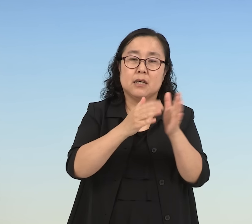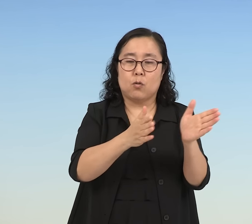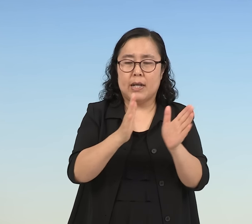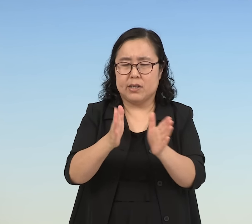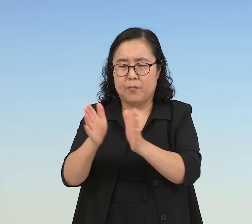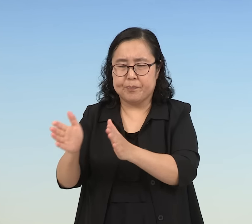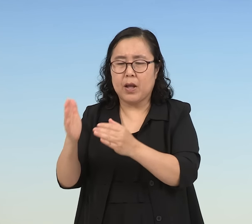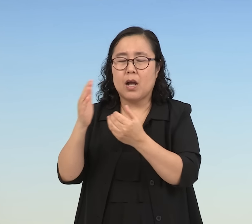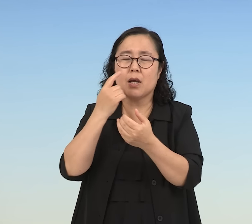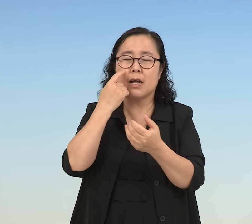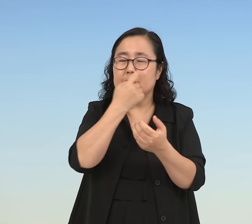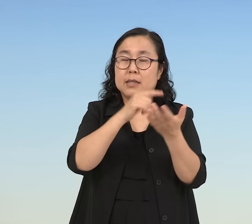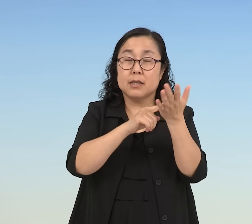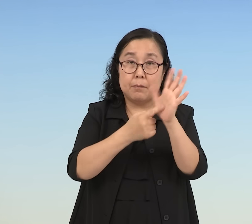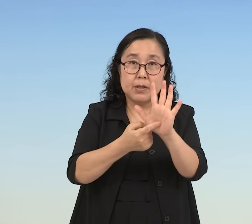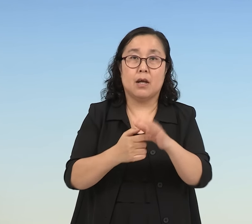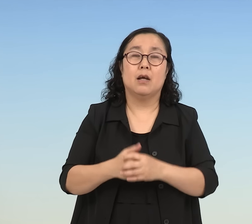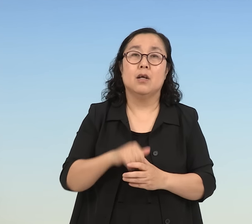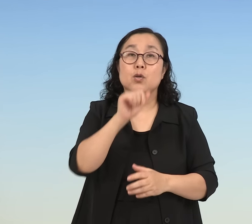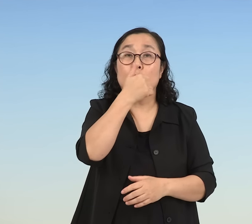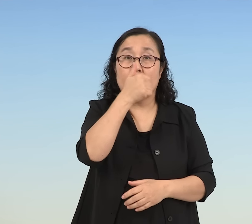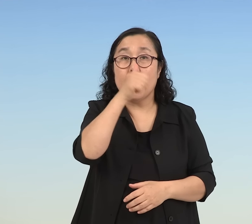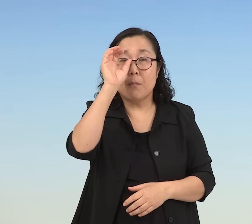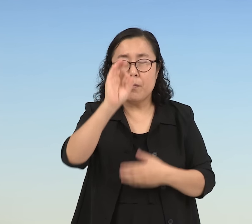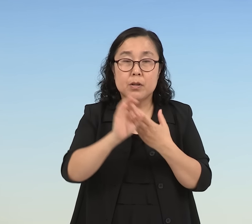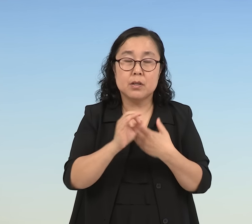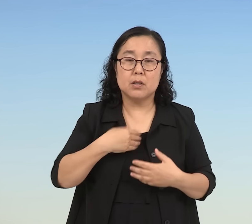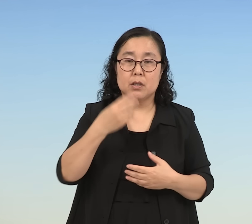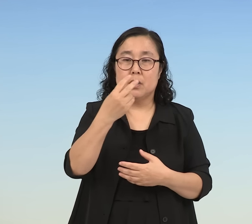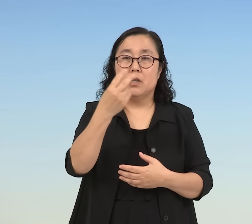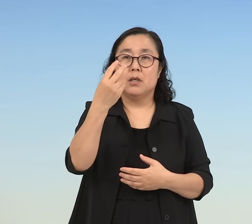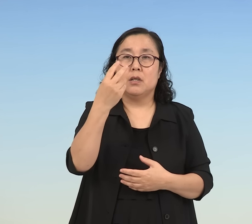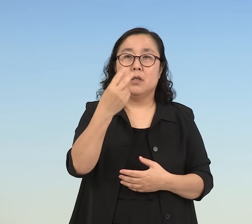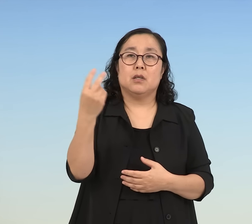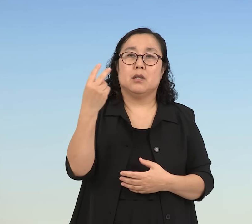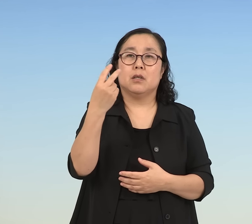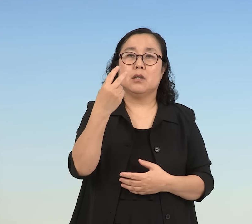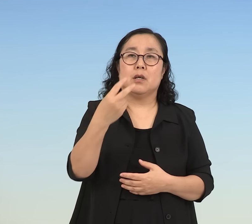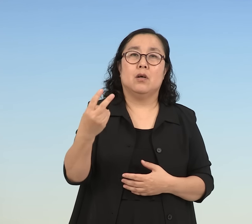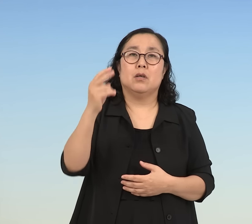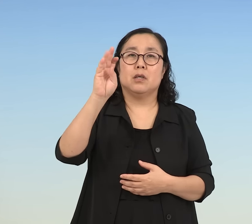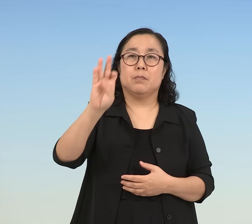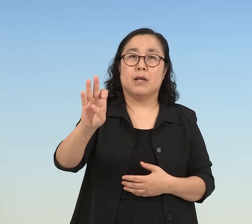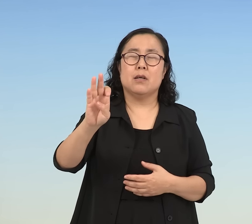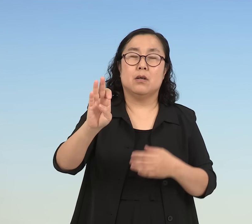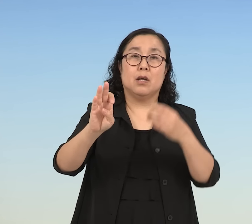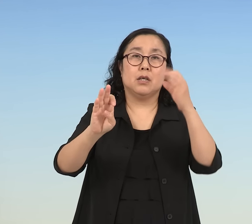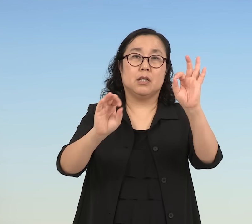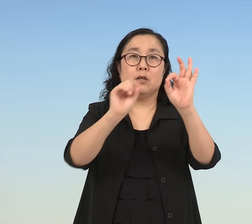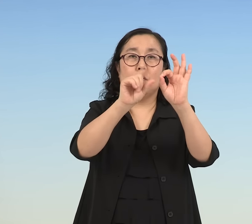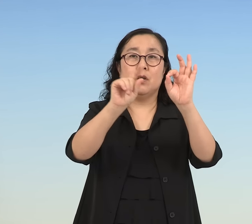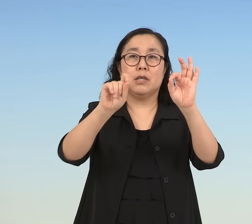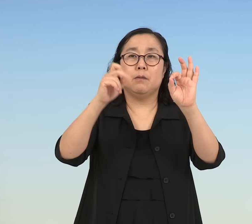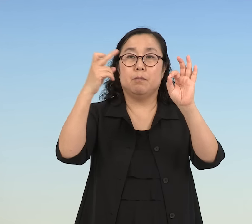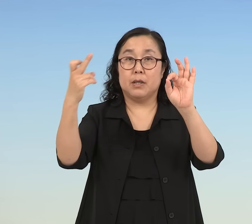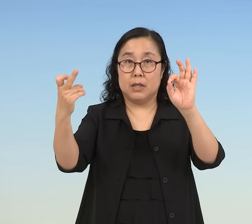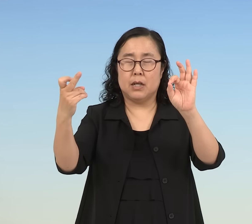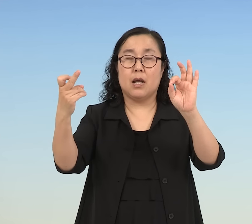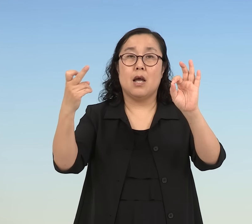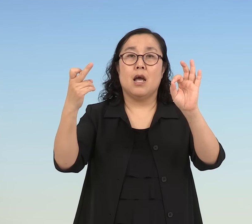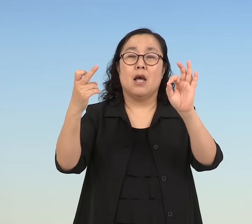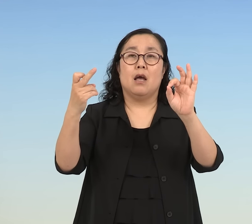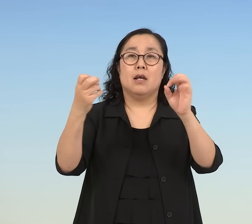많이 받았습니다. 그분이 자기를 이렇게 소개하시더라고요. 저는 2014년 10월 12일 새생명축제 기간에 분당 우리